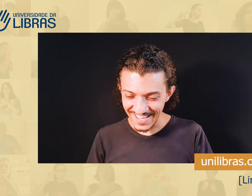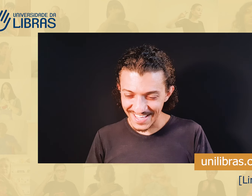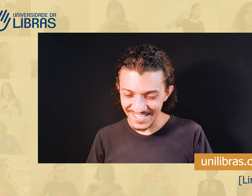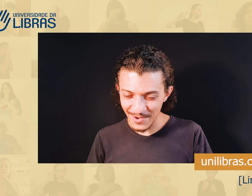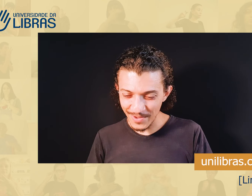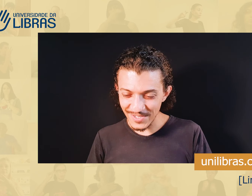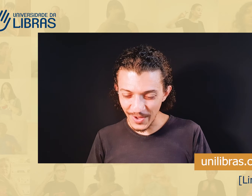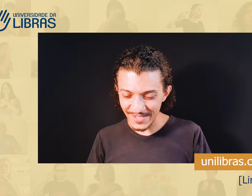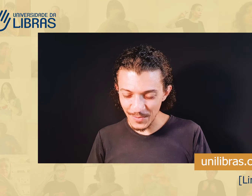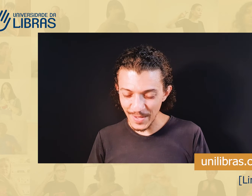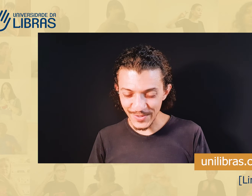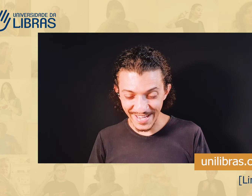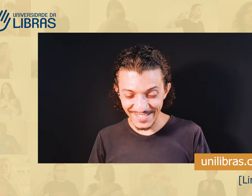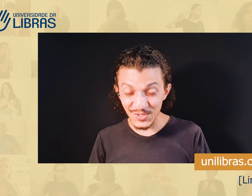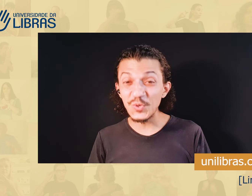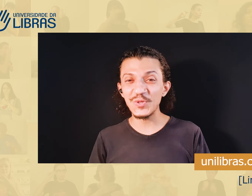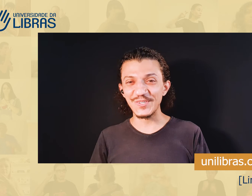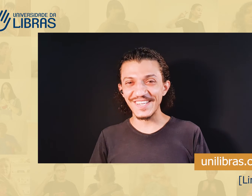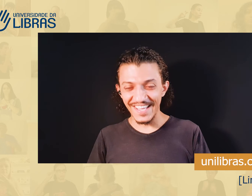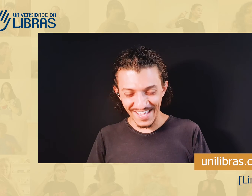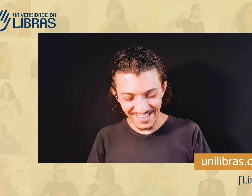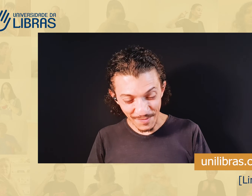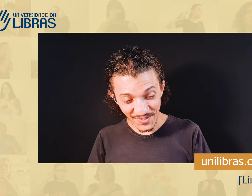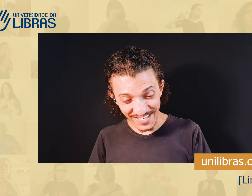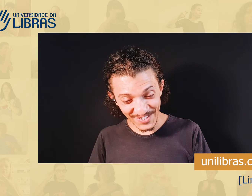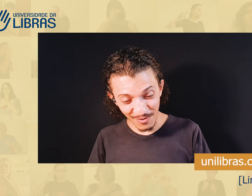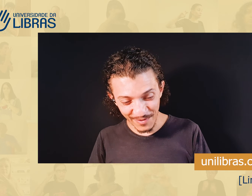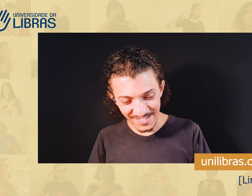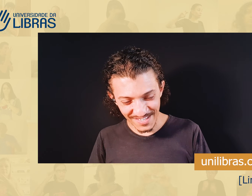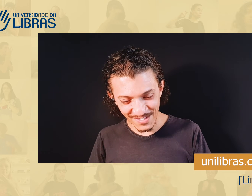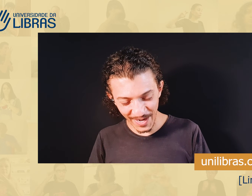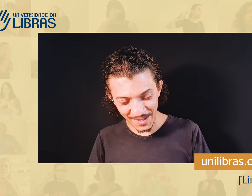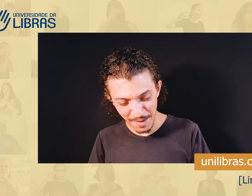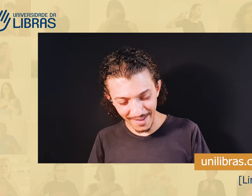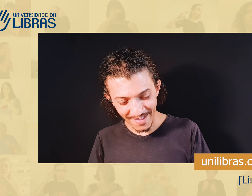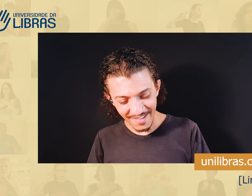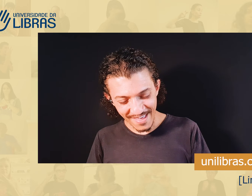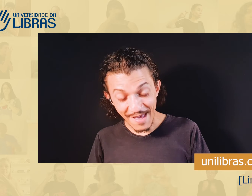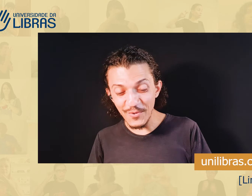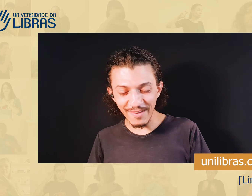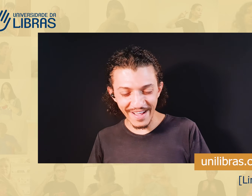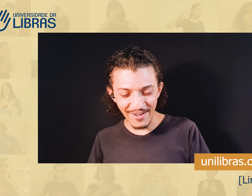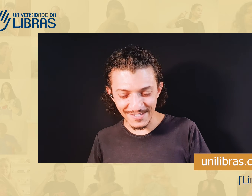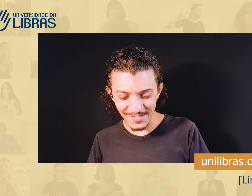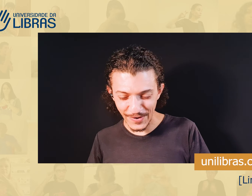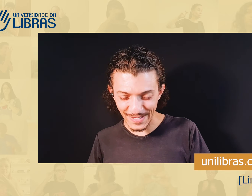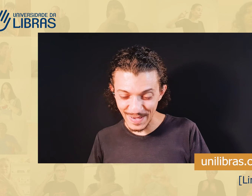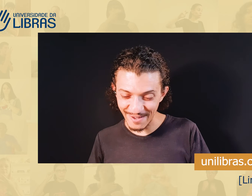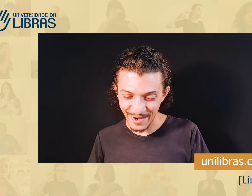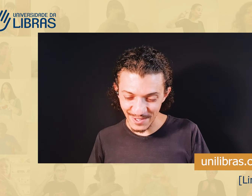que são histórias com personagens surdos. E tem personagens ouvintes na história também. E é muito legal essas histórias. Mais à frente eu